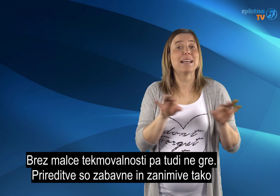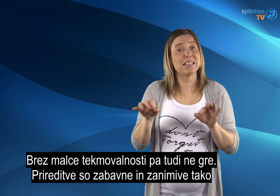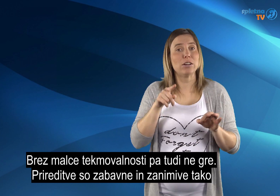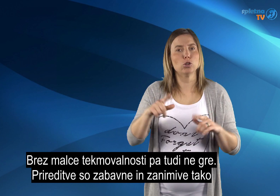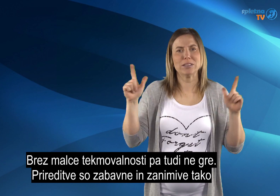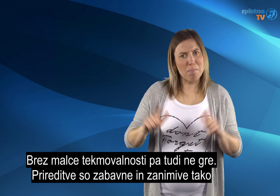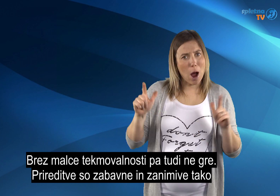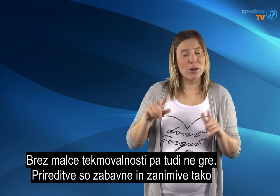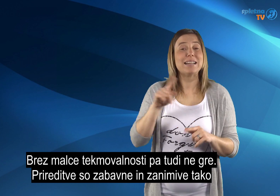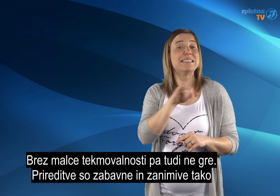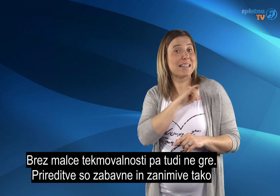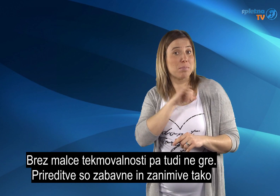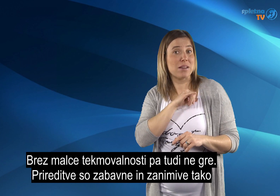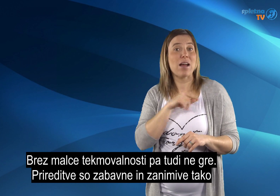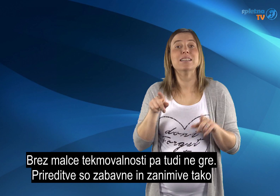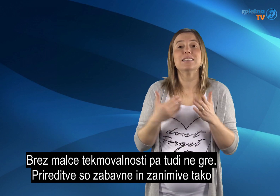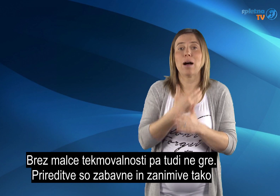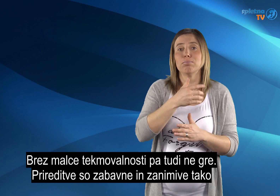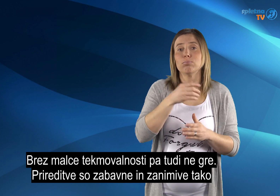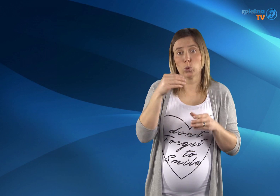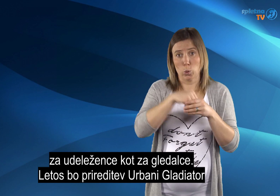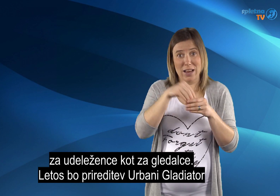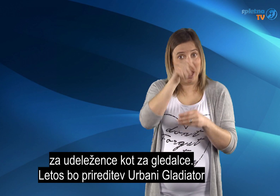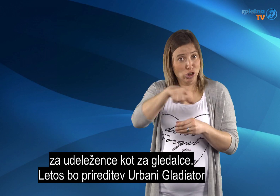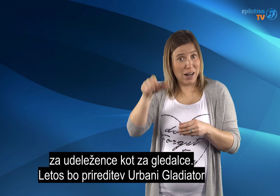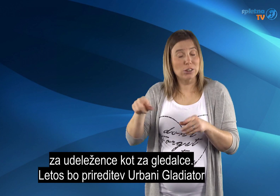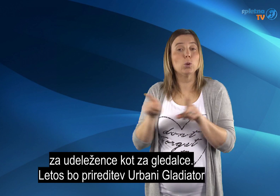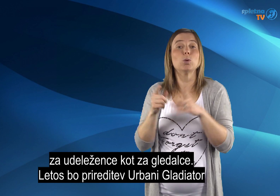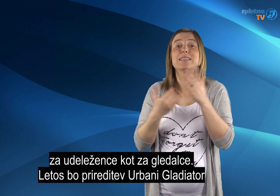Prireditve so zabavne in zanimive tako za udeležence kot za gledalce.